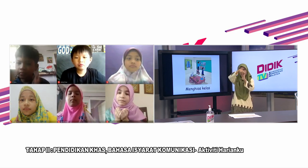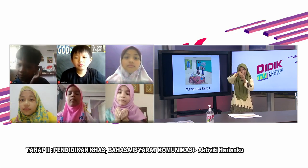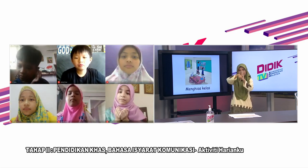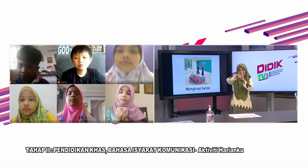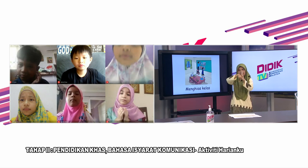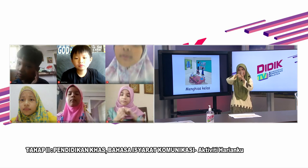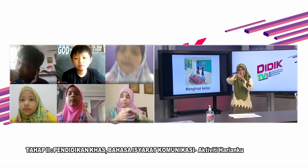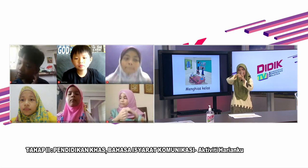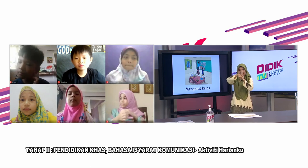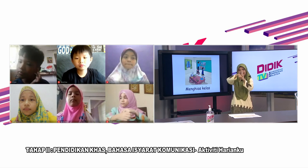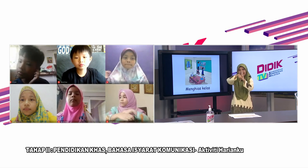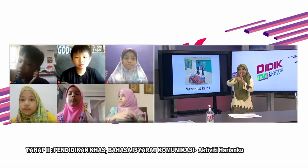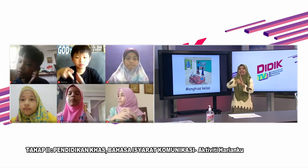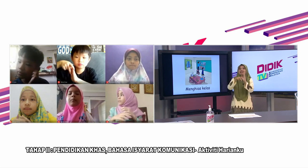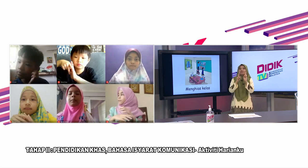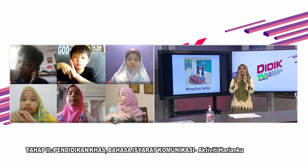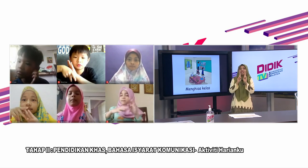Per lemak.